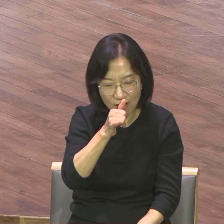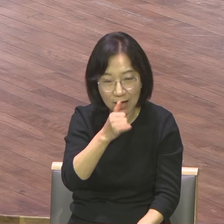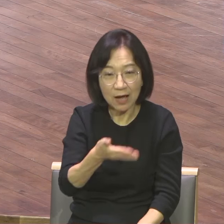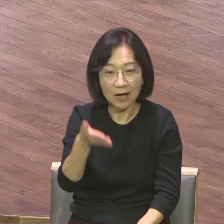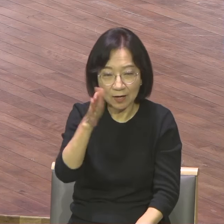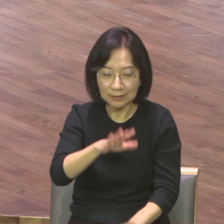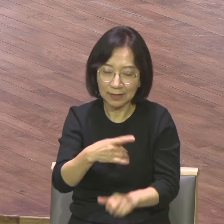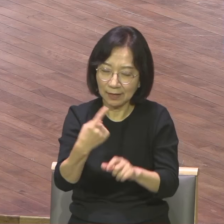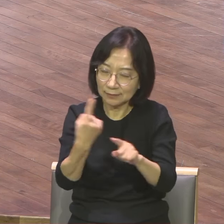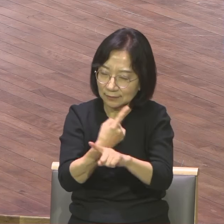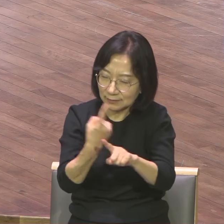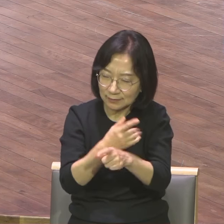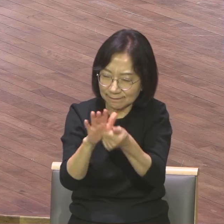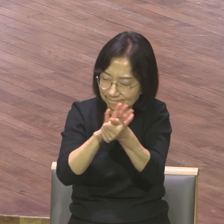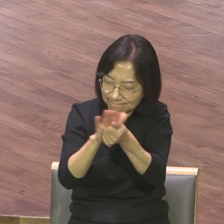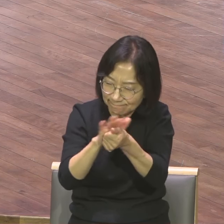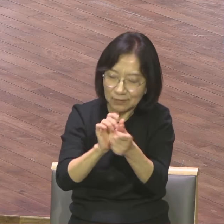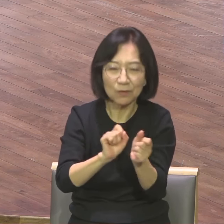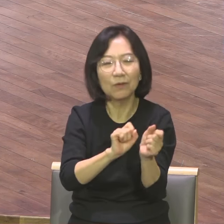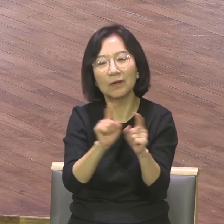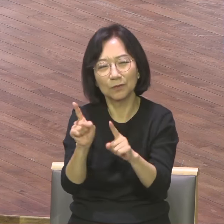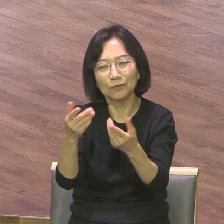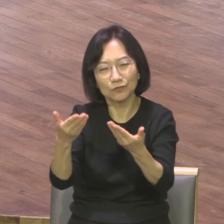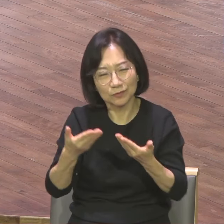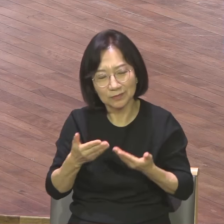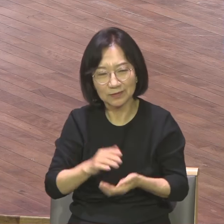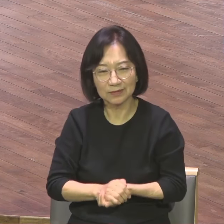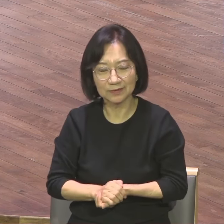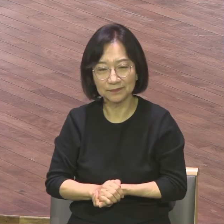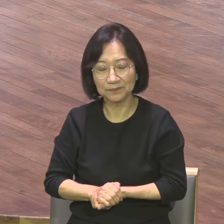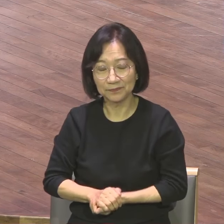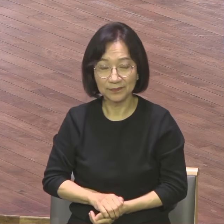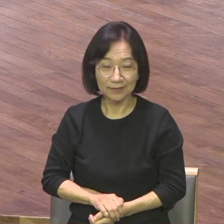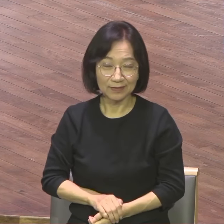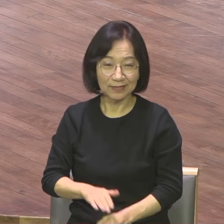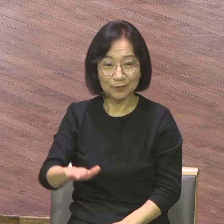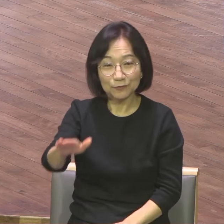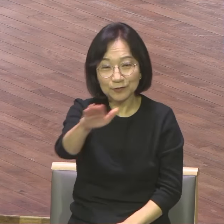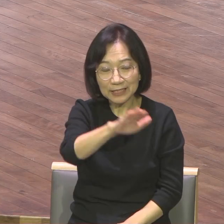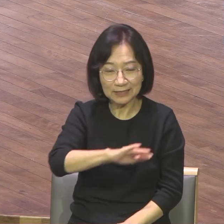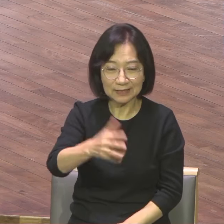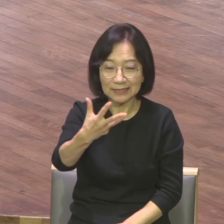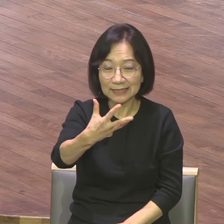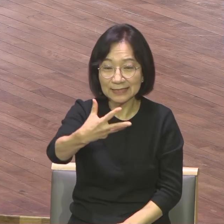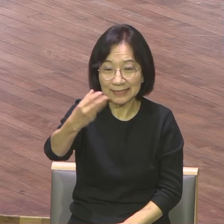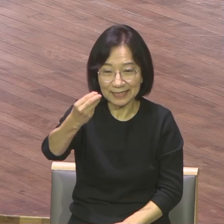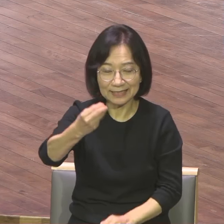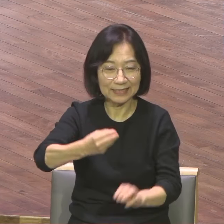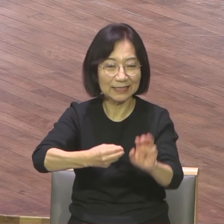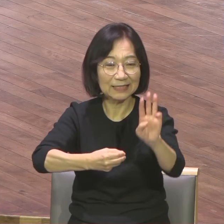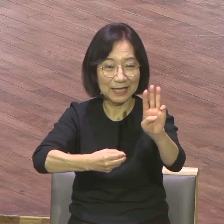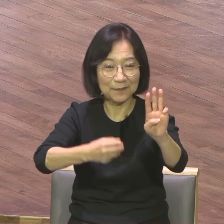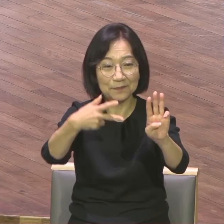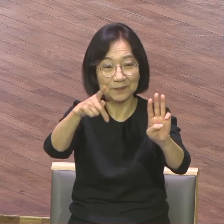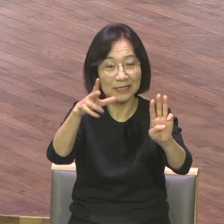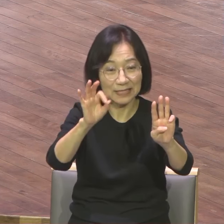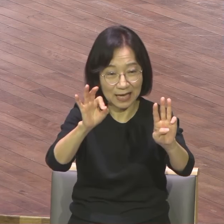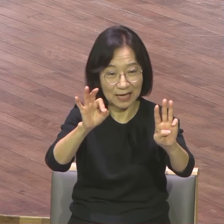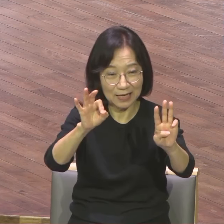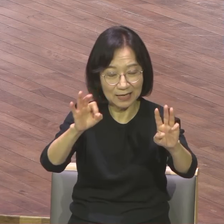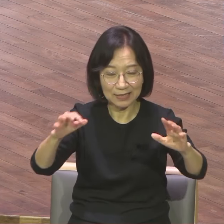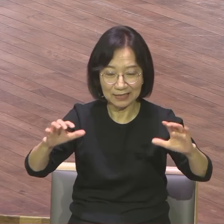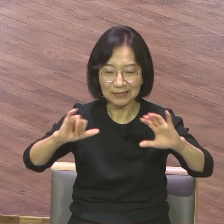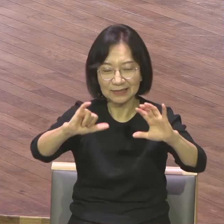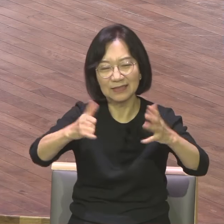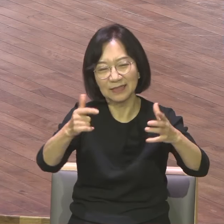주신다. 창세기 3장 환경 속에 살고 있는 우리들은요, 각종 문제와 사건, 원치